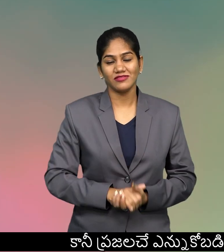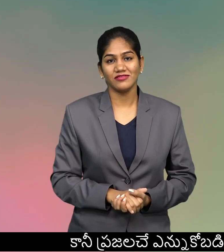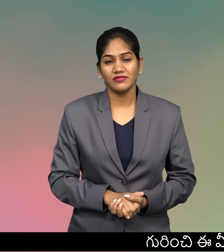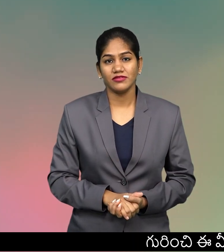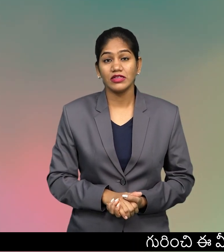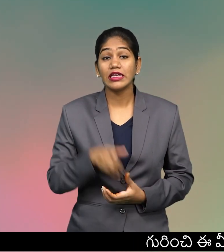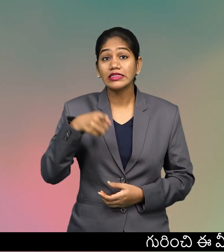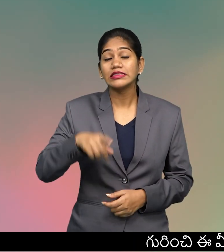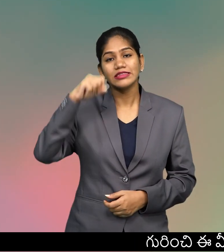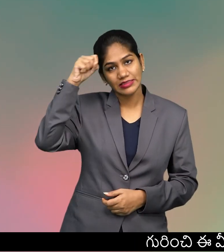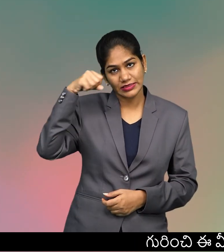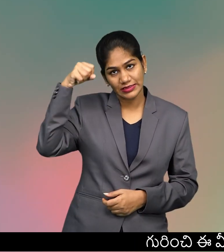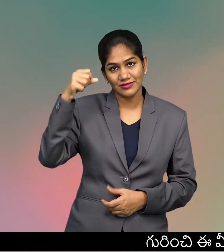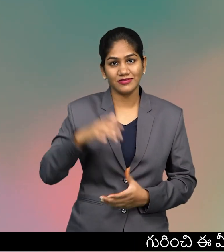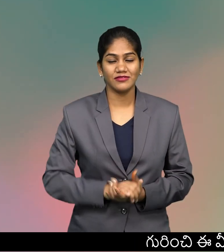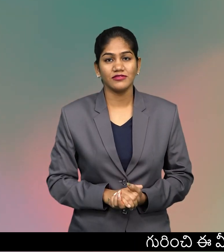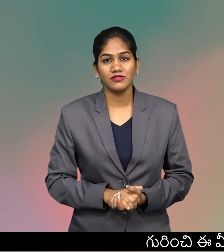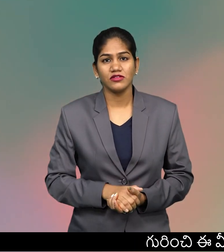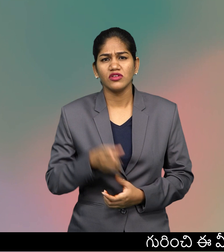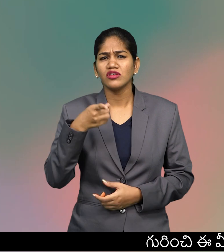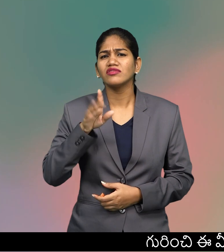ఈ క్రింది వాటిని ఈ వీడియోలో మీరు చూశారు.